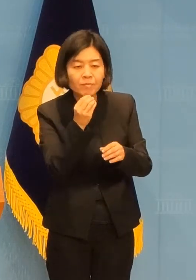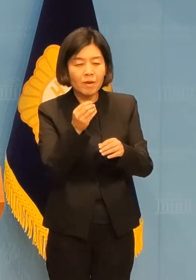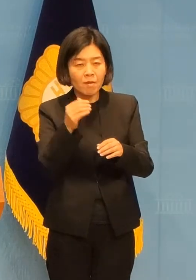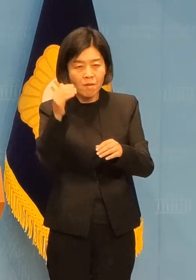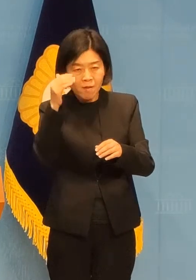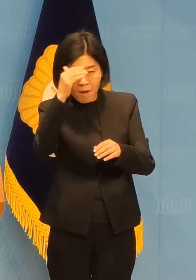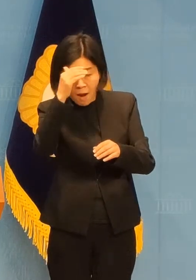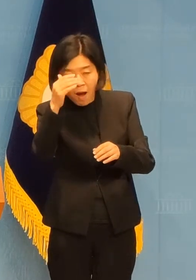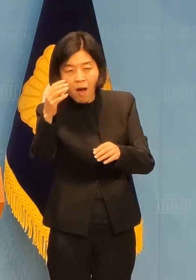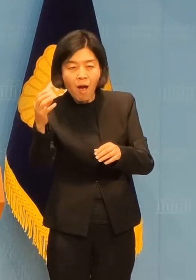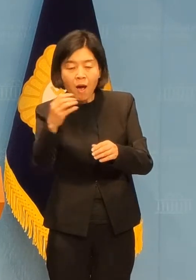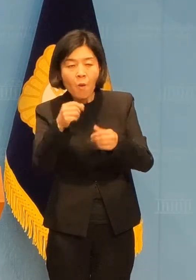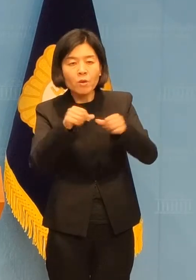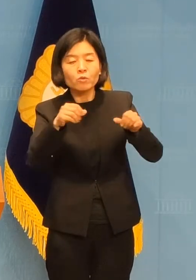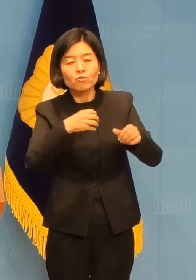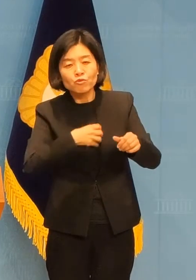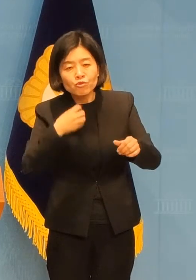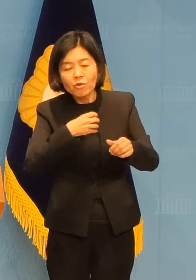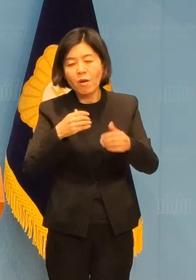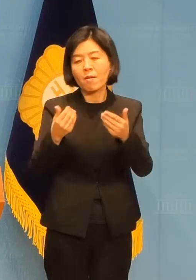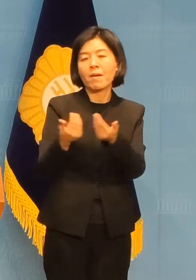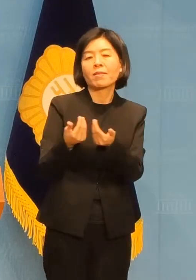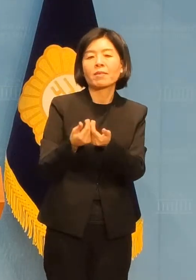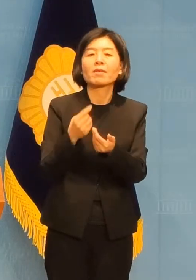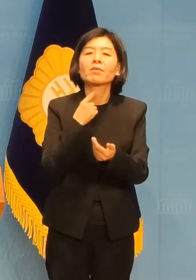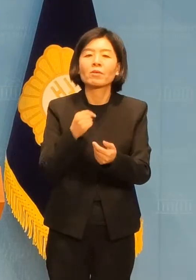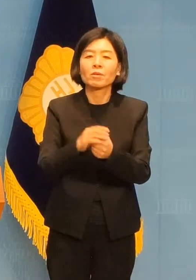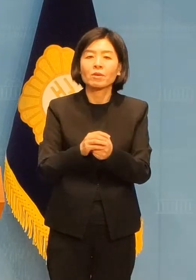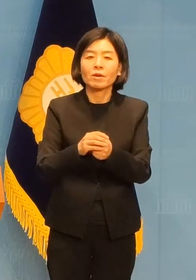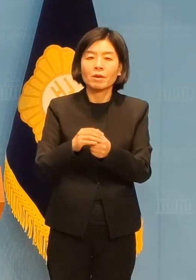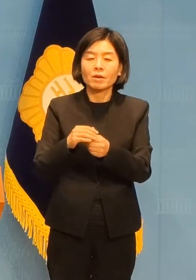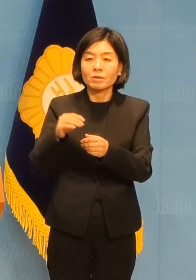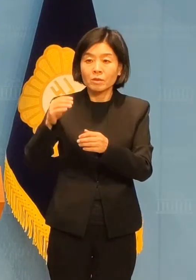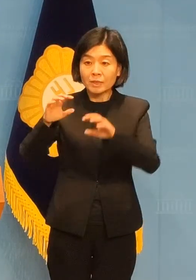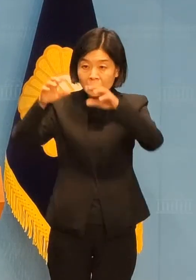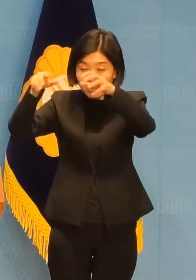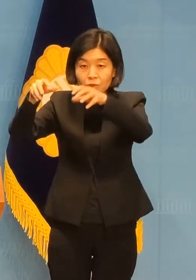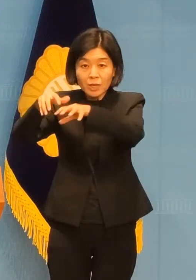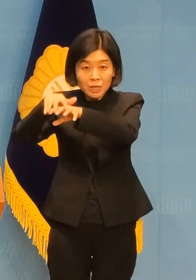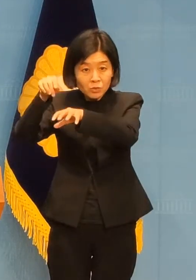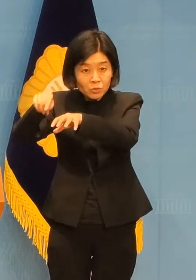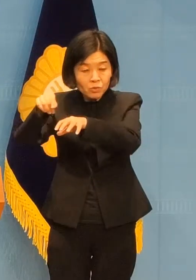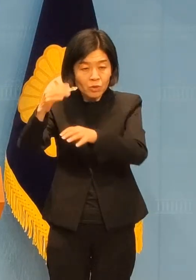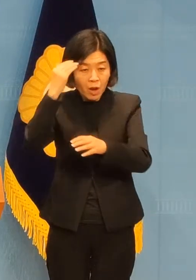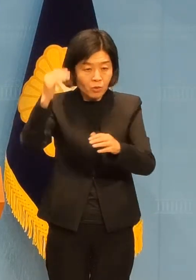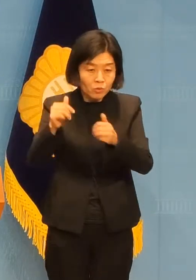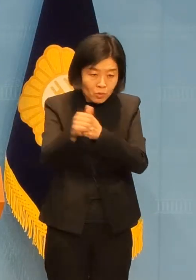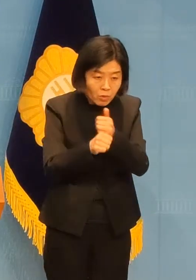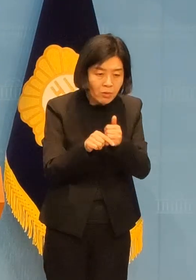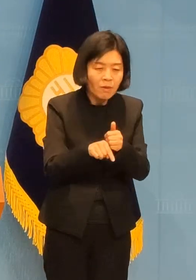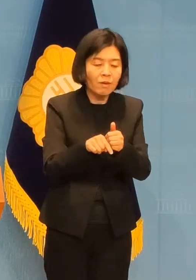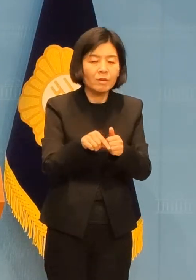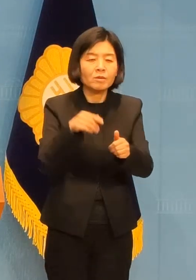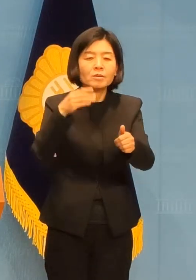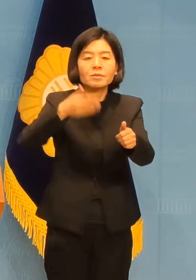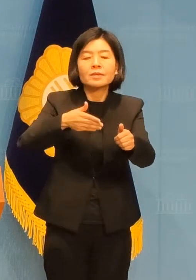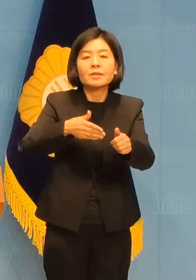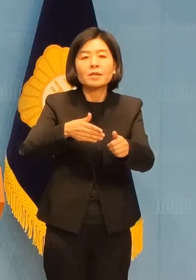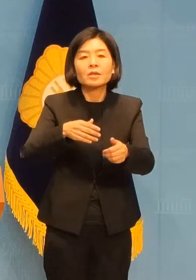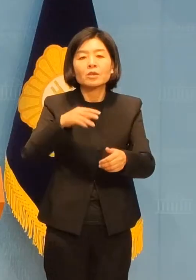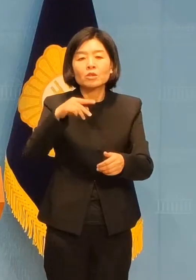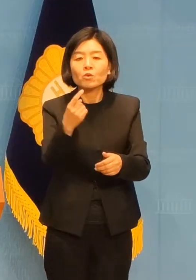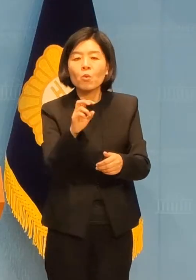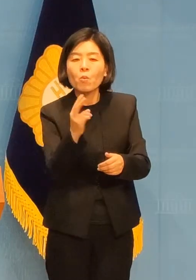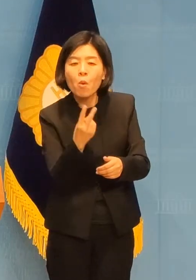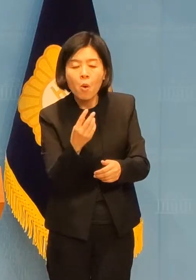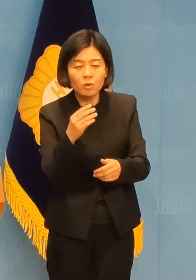의견을 냈고 이커머스 한국위원회도 종묘의 신성성이 핵심 가치임을 분명히 했다. 그러나